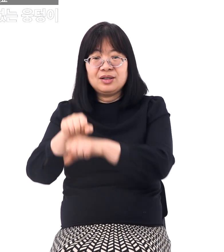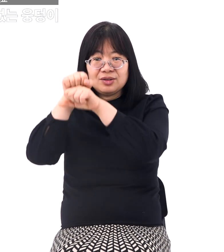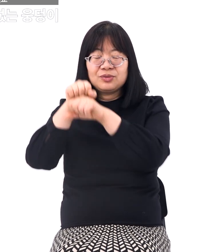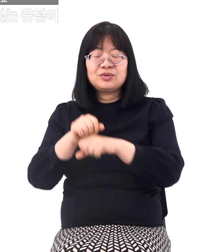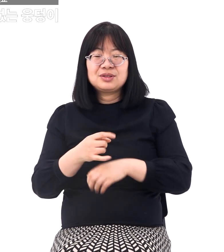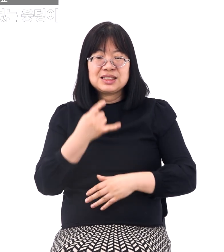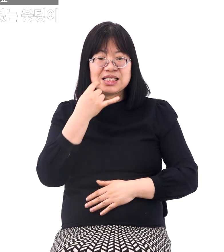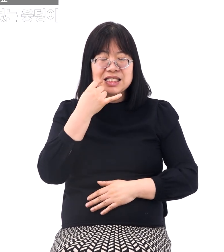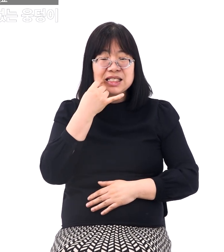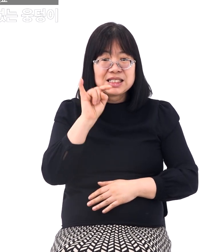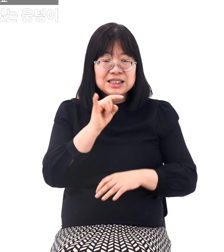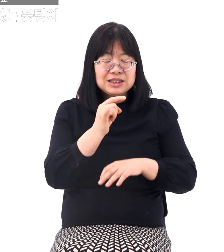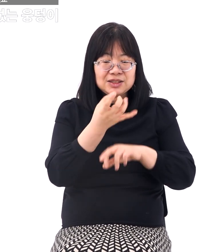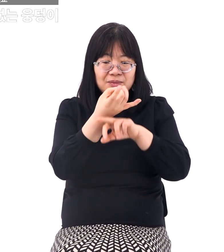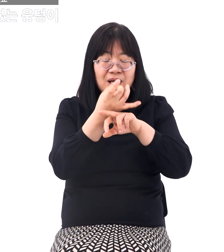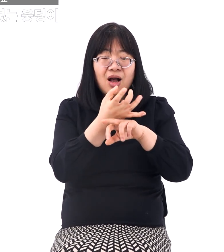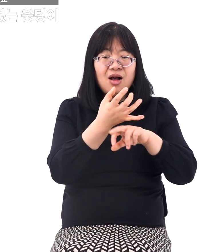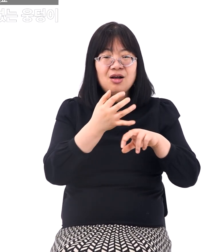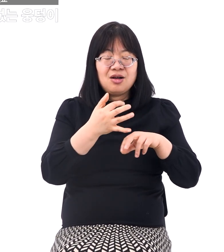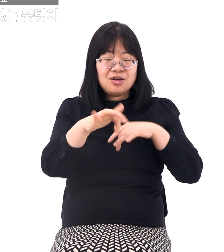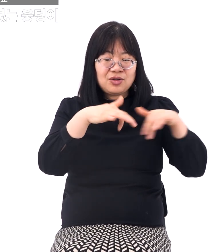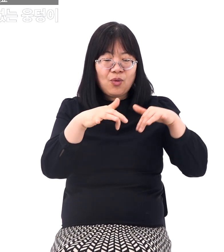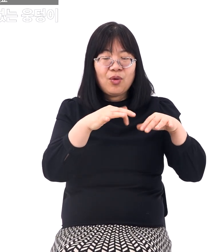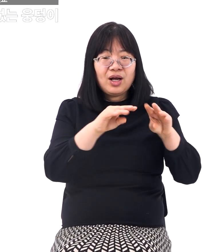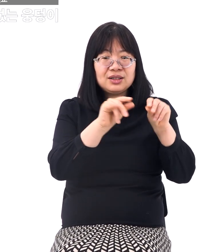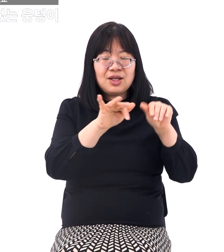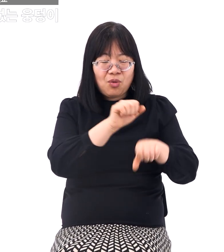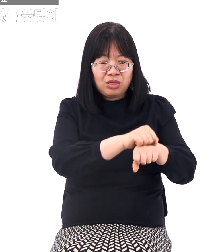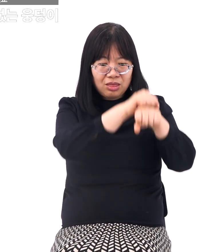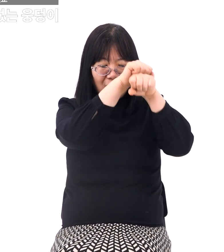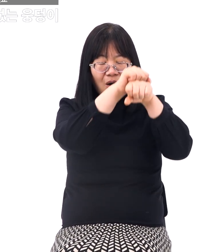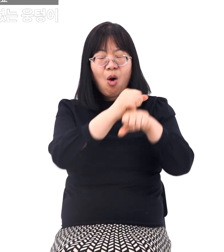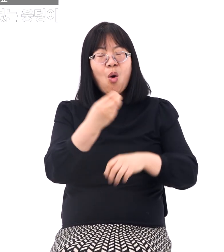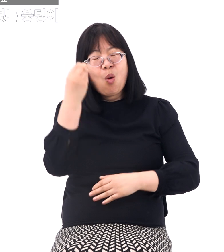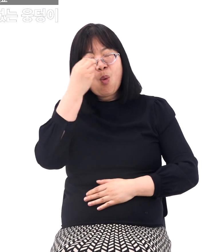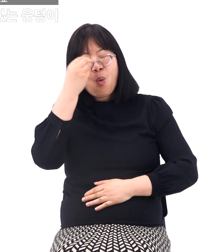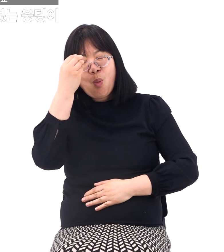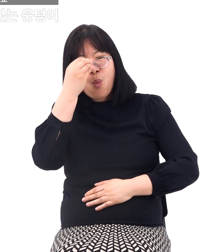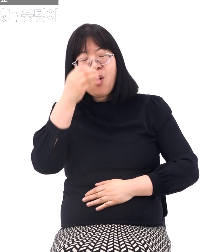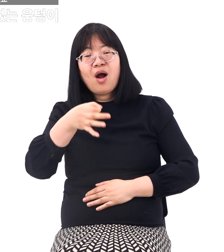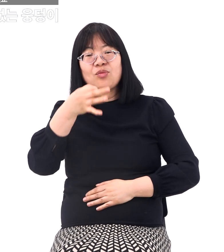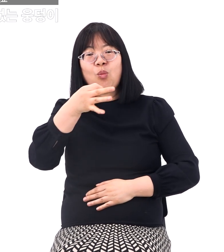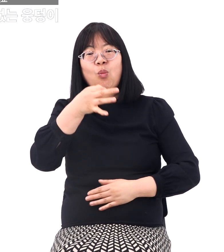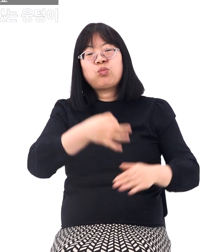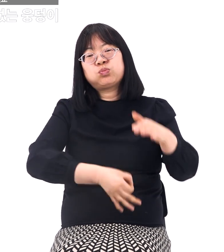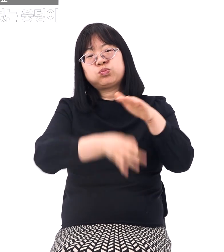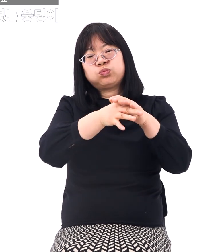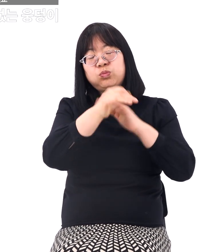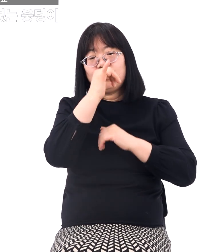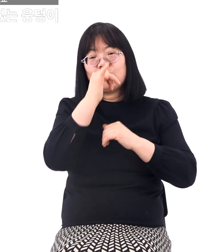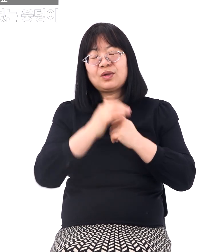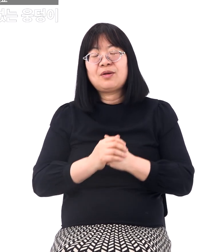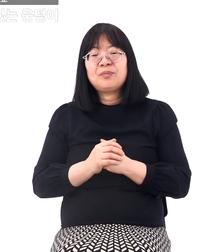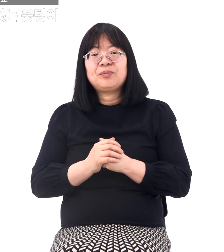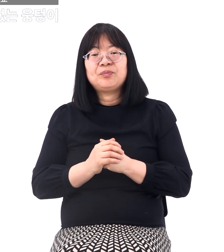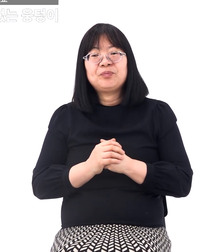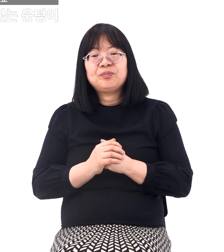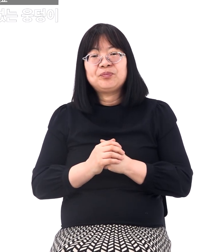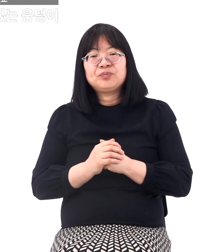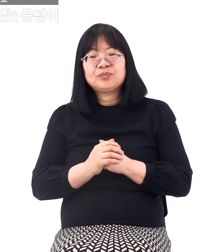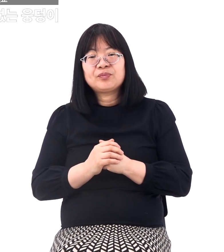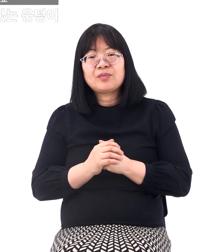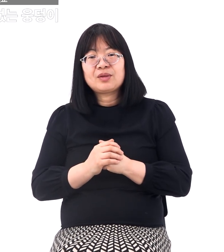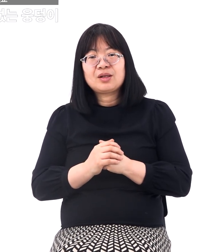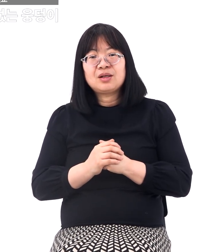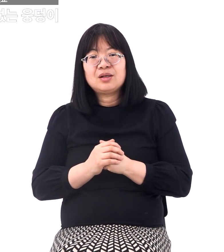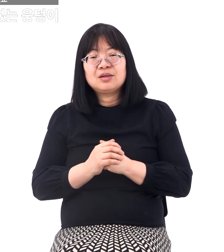쌓듯 어마어마한 부를 축적했다. 그러니까 요새처럼 견고한